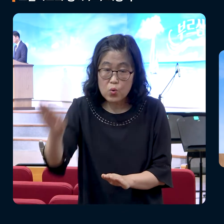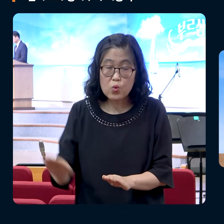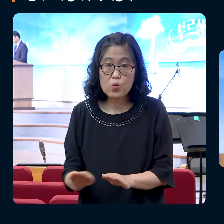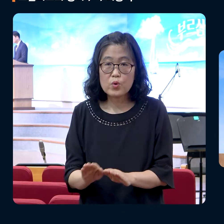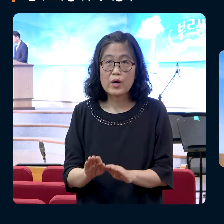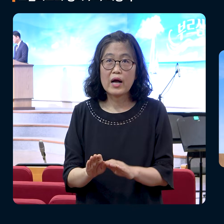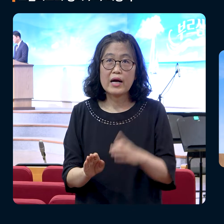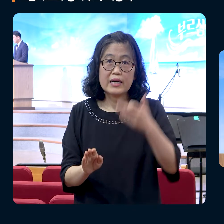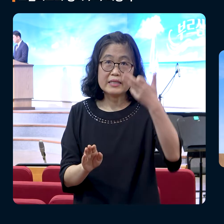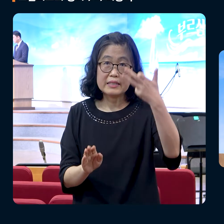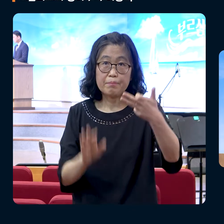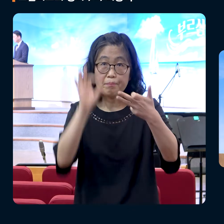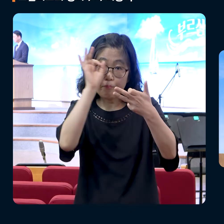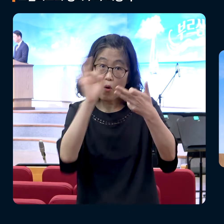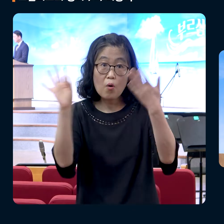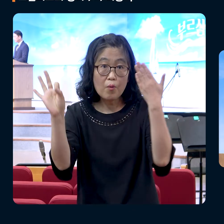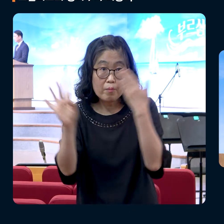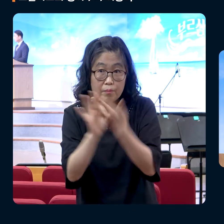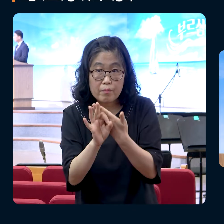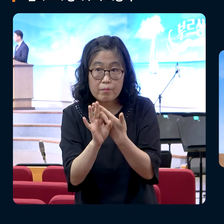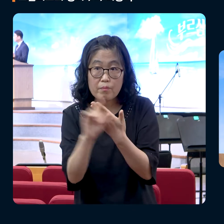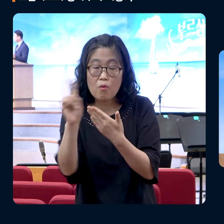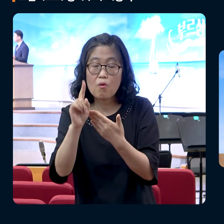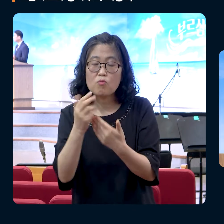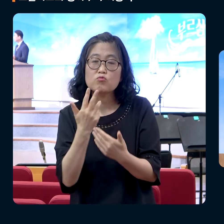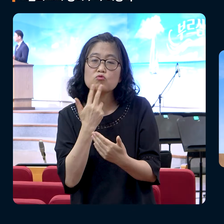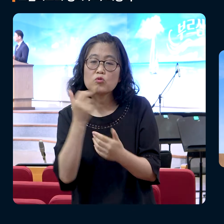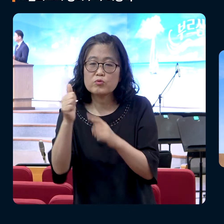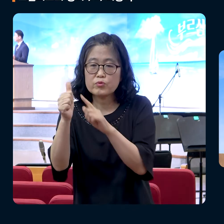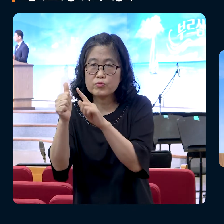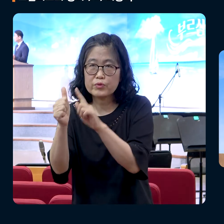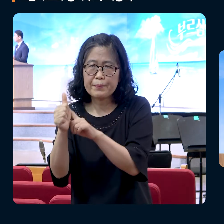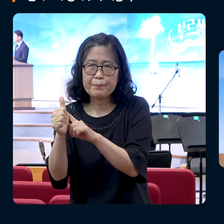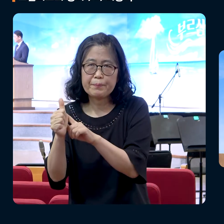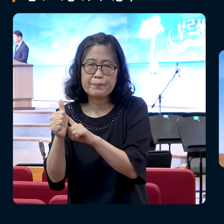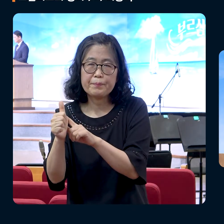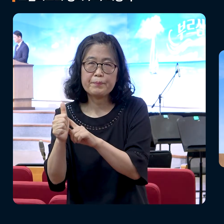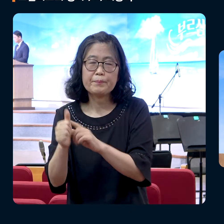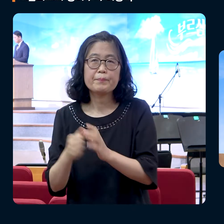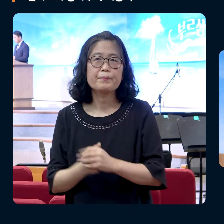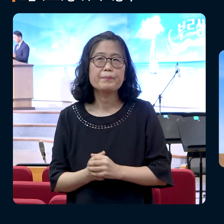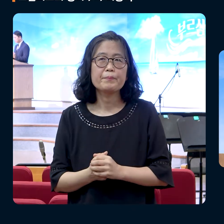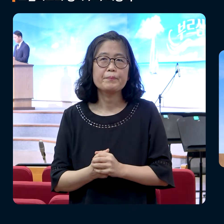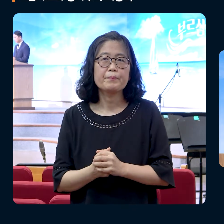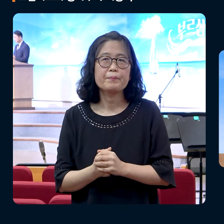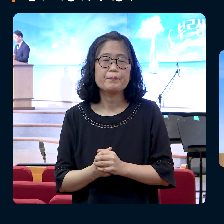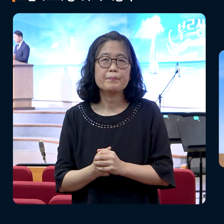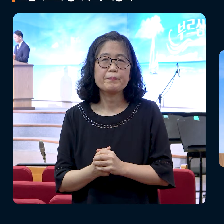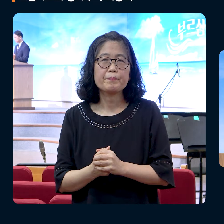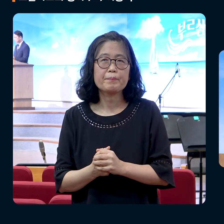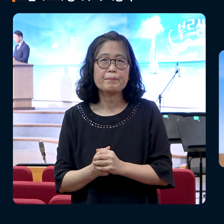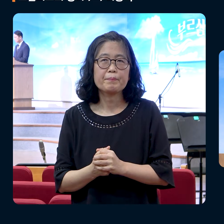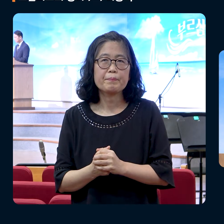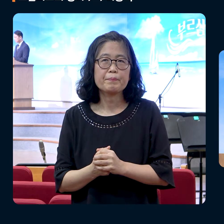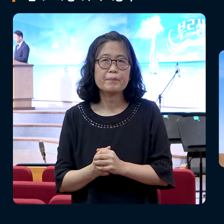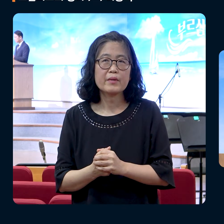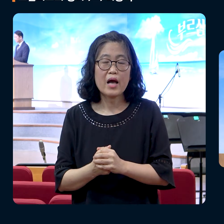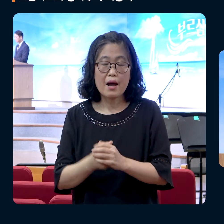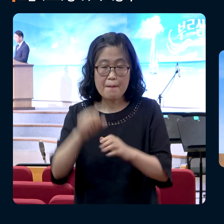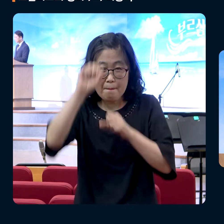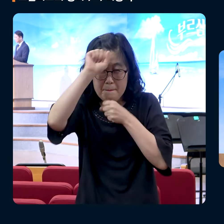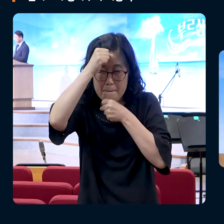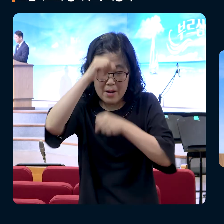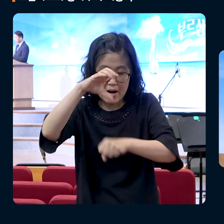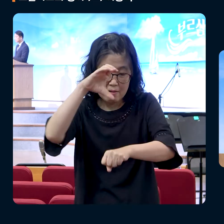한번 보실까요? 그 시간 동안에 요셉의 상태를 짐작하게 만드는 그런 표현들입니다. 그 발은 착고를 차고 그의